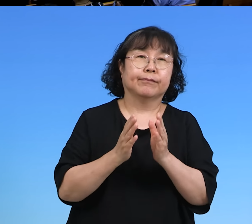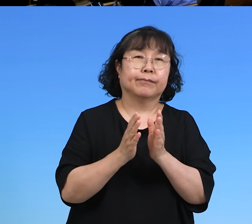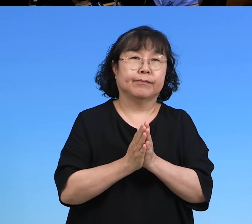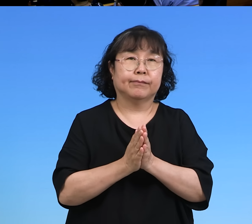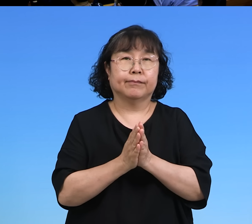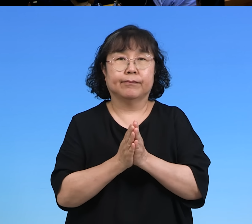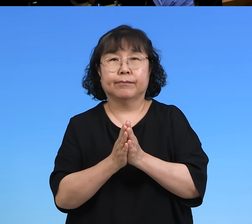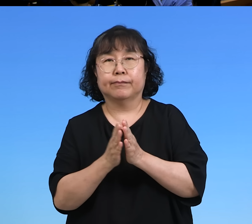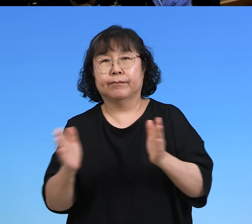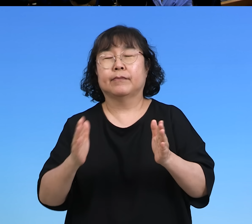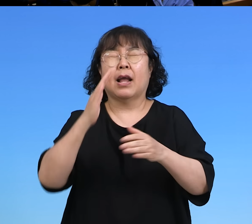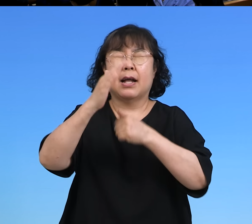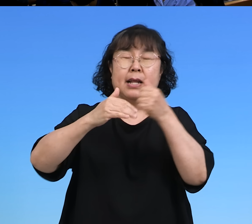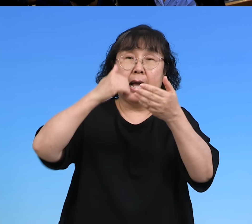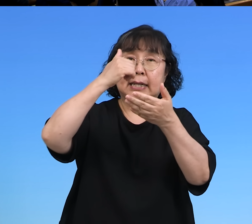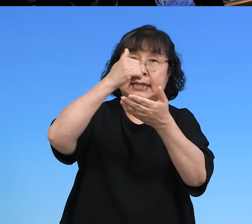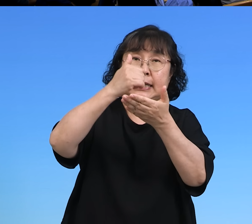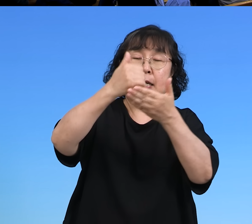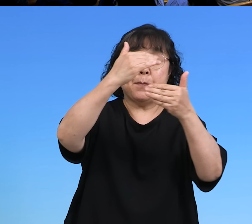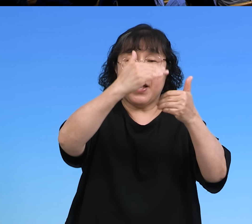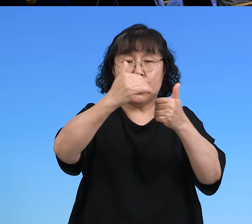없네.